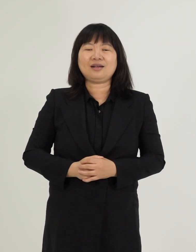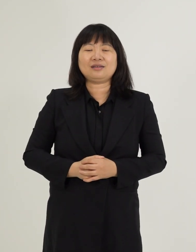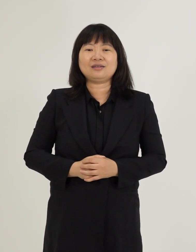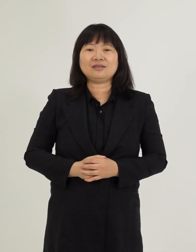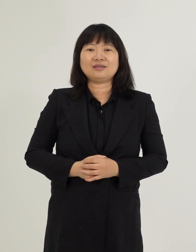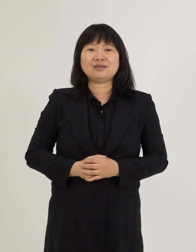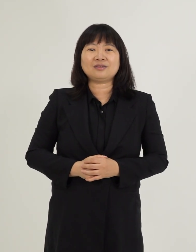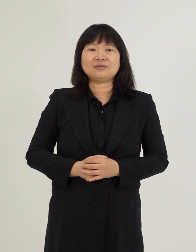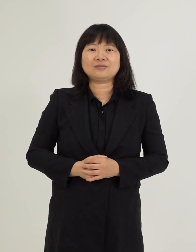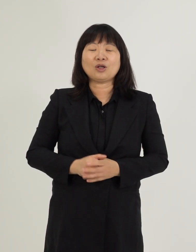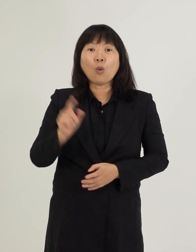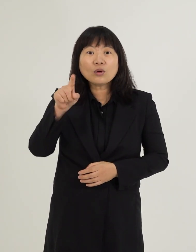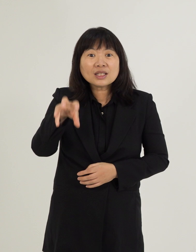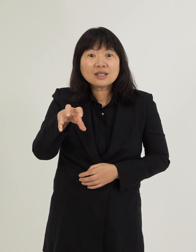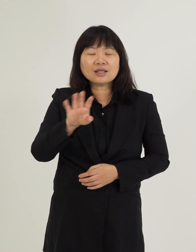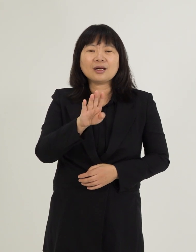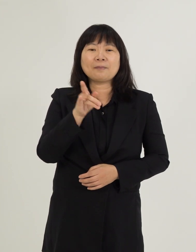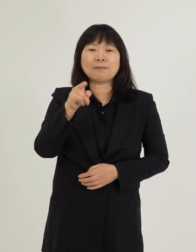벳박이에요.